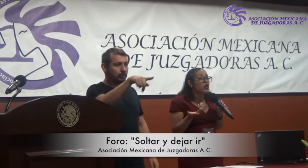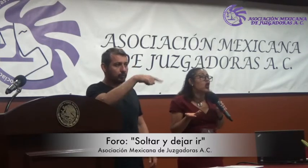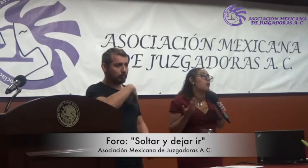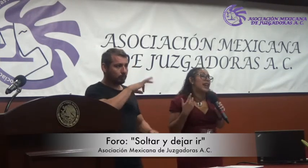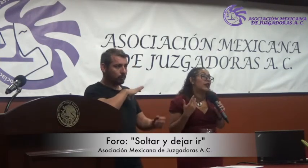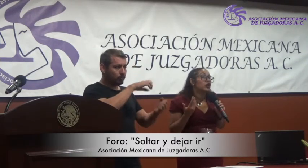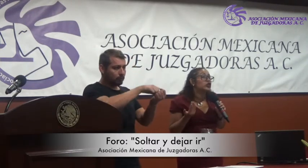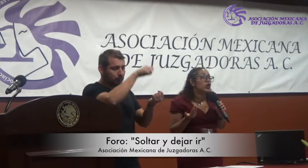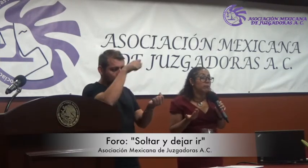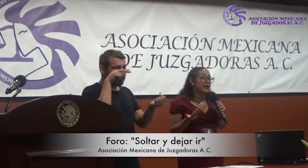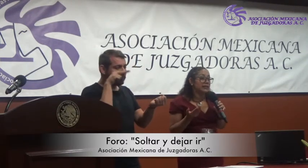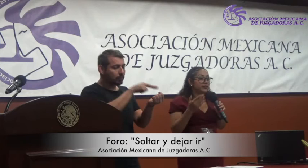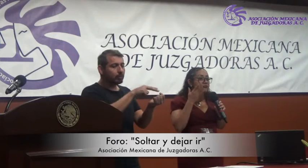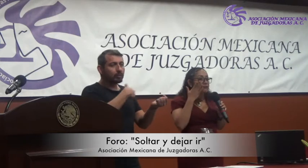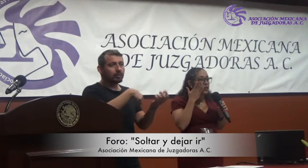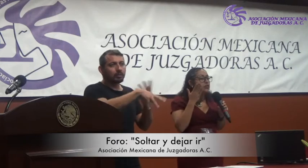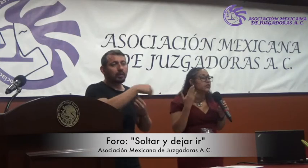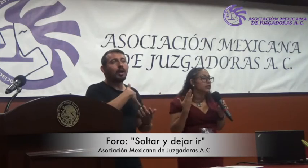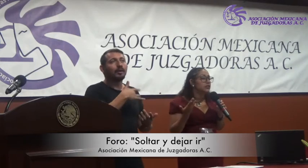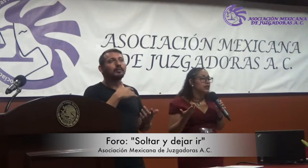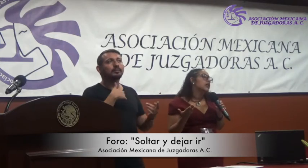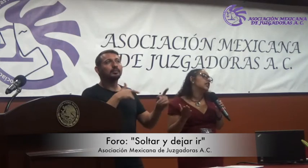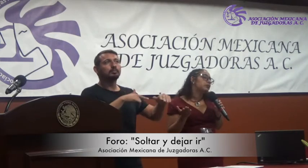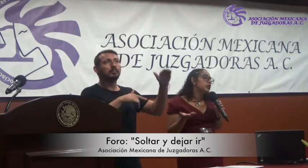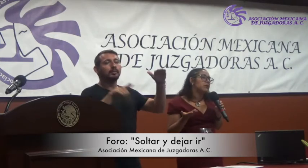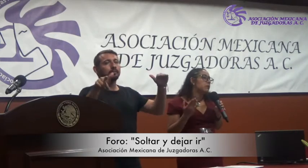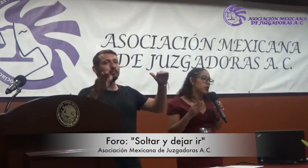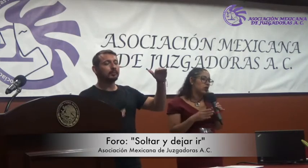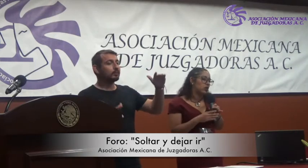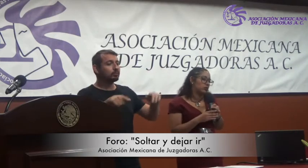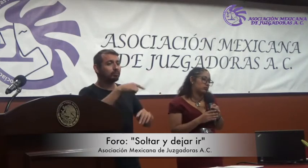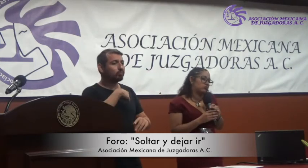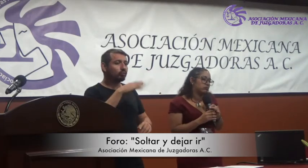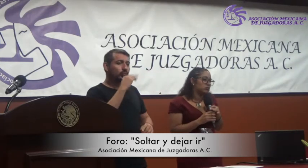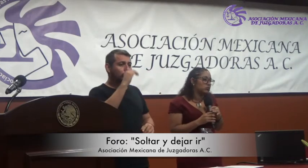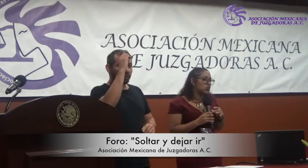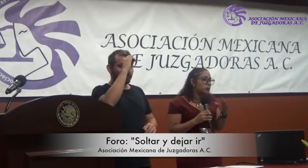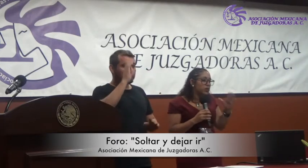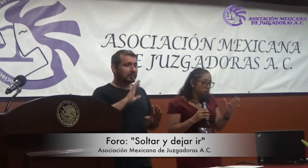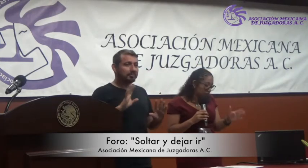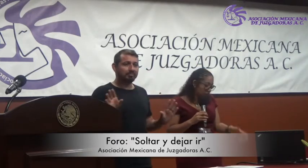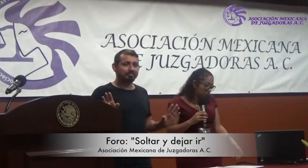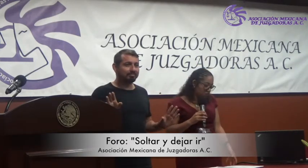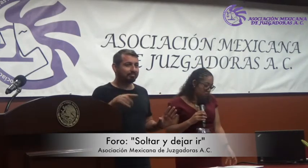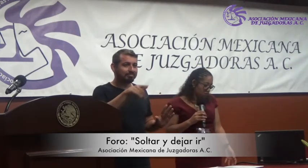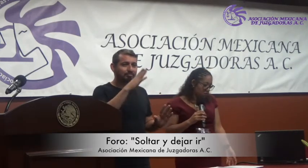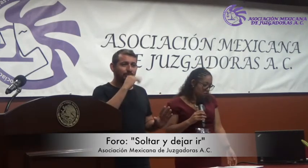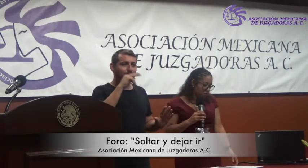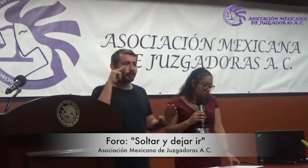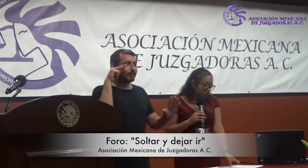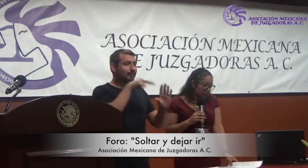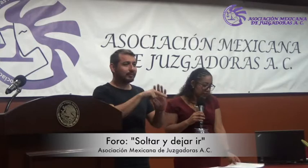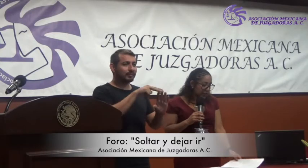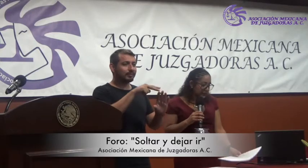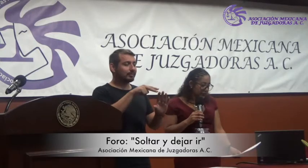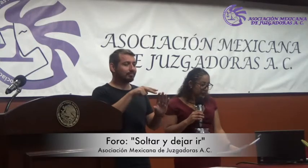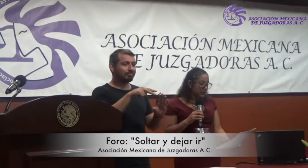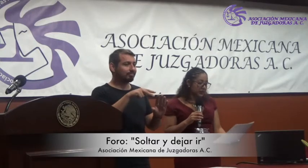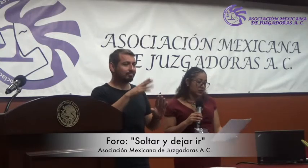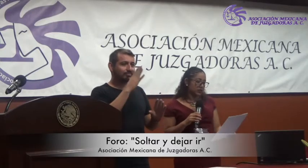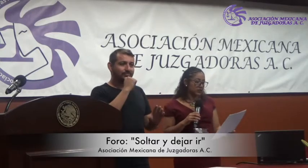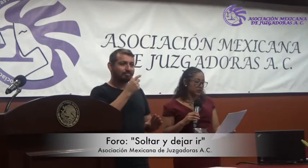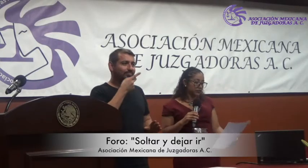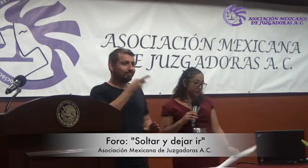tener seguro como el costo, el precio. Entonces, es posible, pero no podemos ser como muy radicales